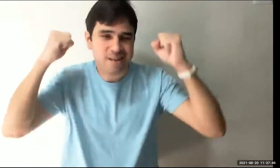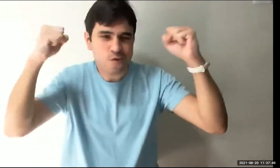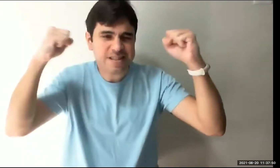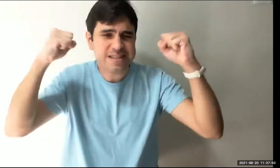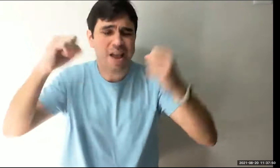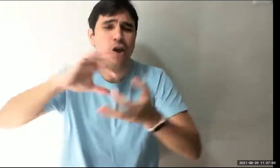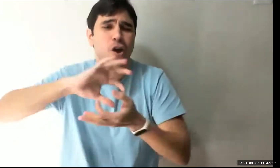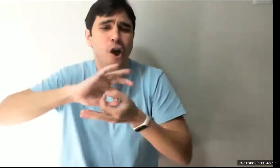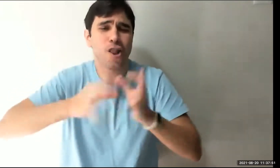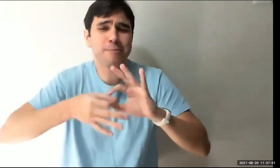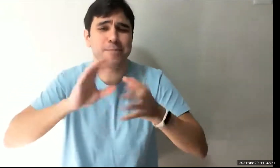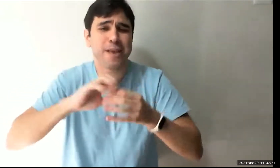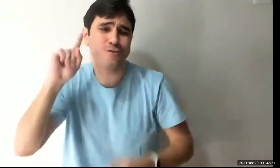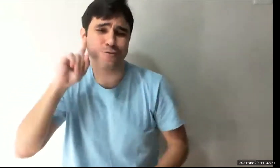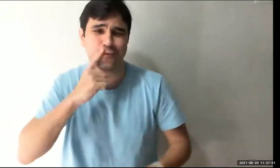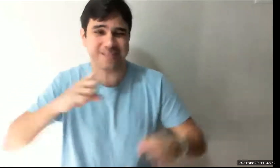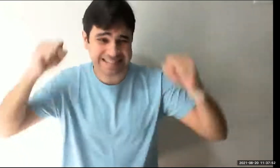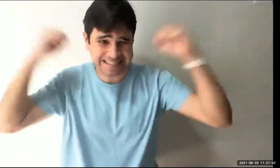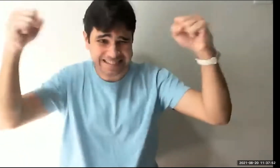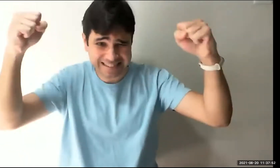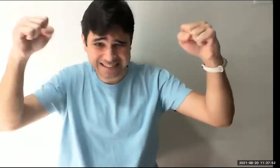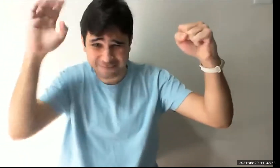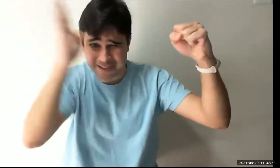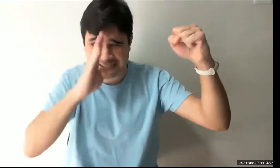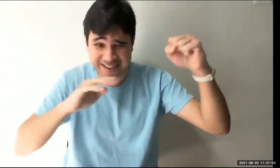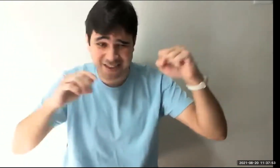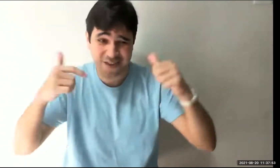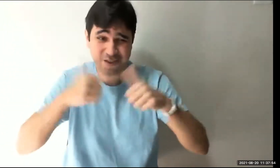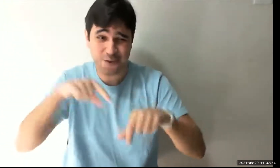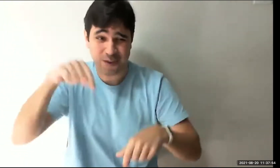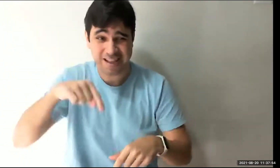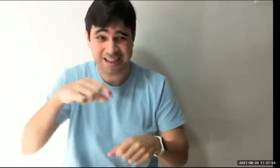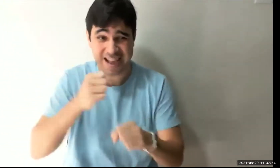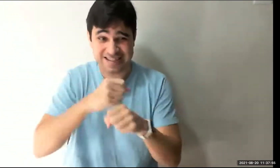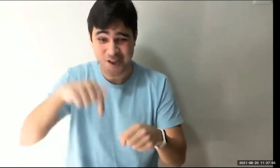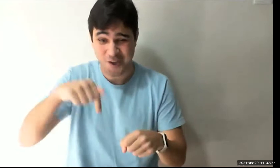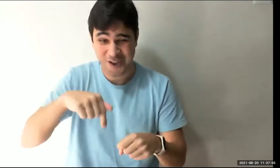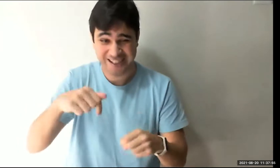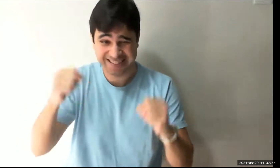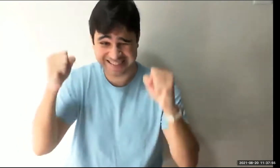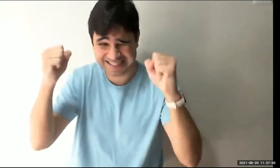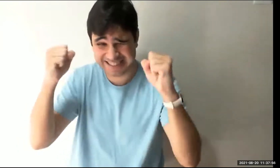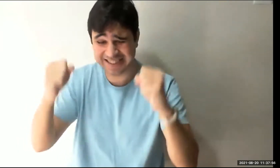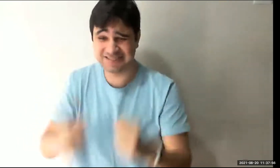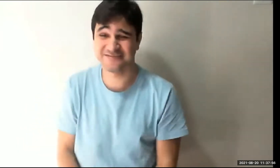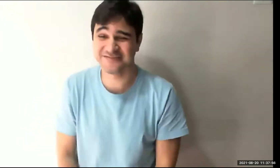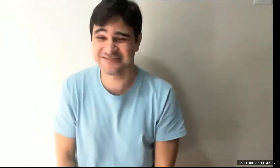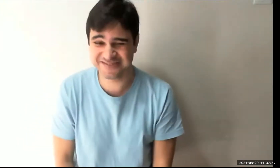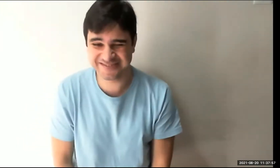a gente pensando, por favor, em divulgar que as Olimpíadas de Outubro, né, vamos torcer para o Brasil. Você vai ter agora esse ano, então